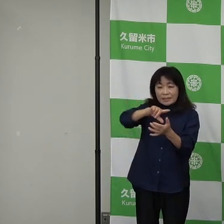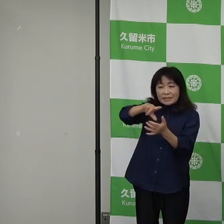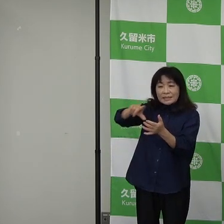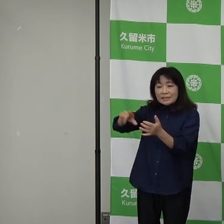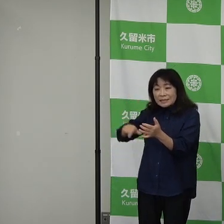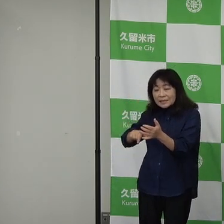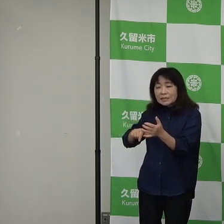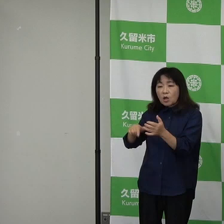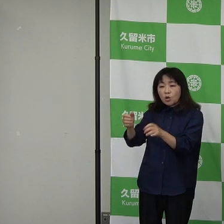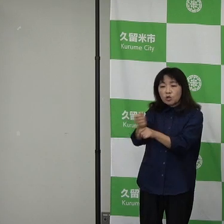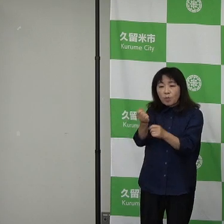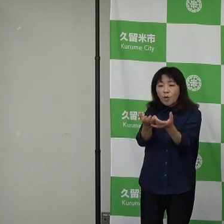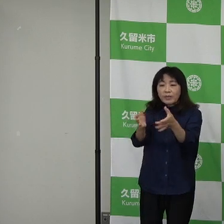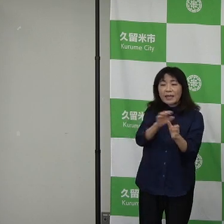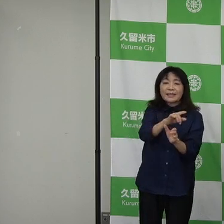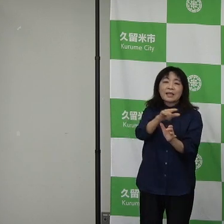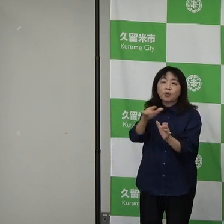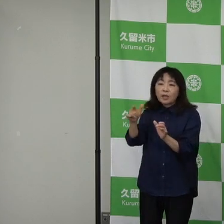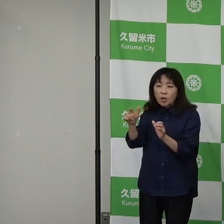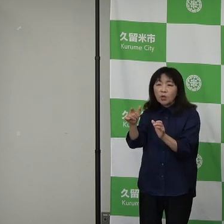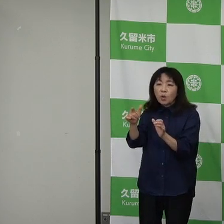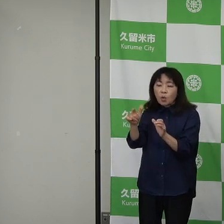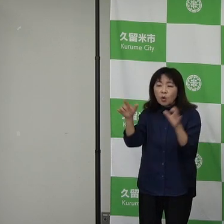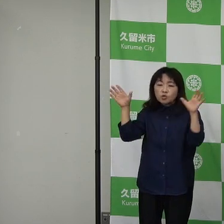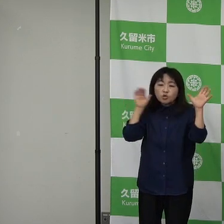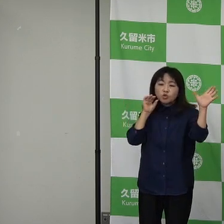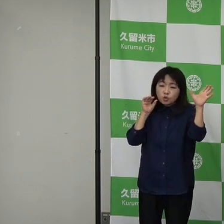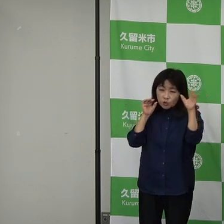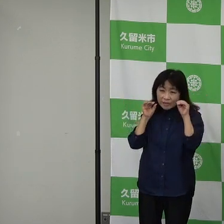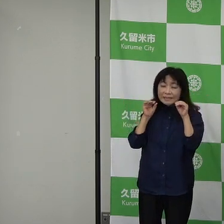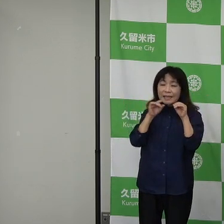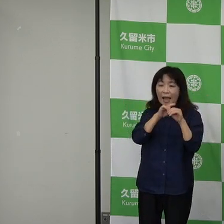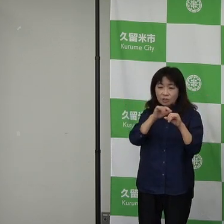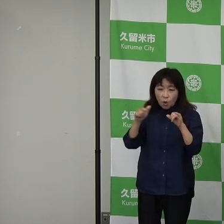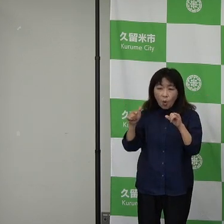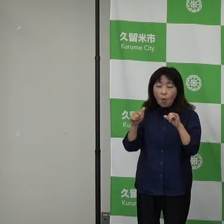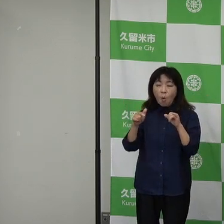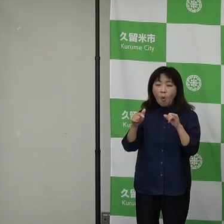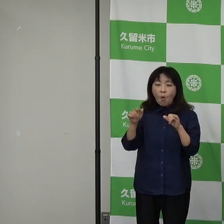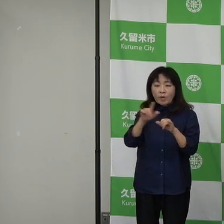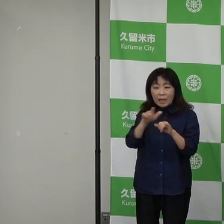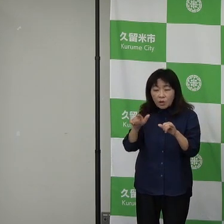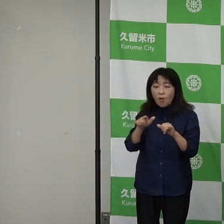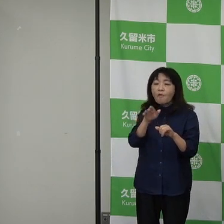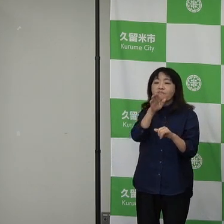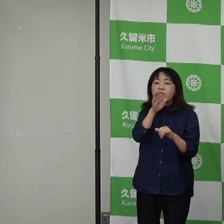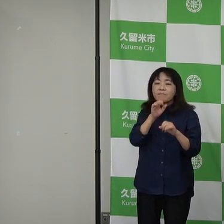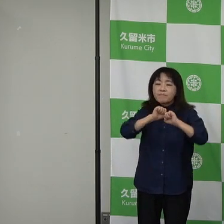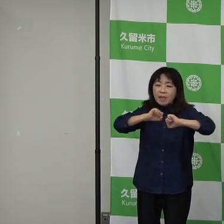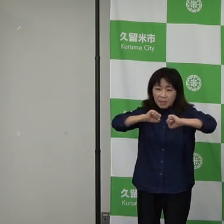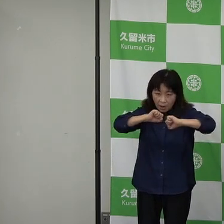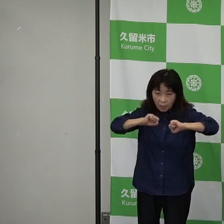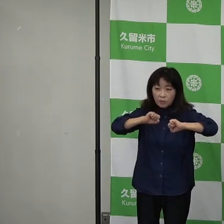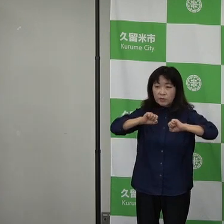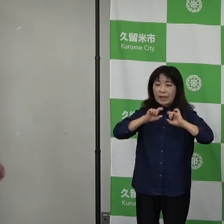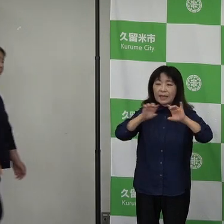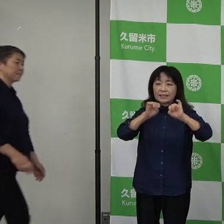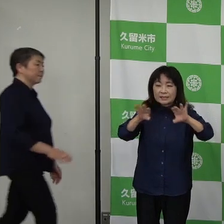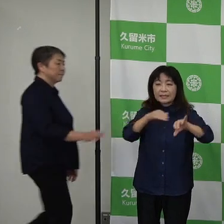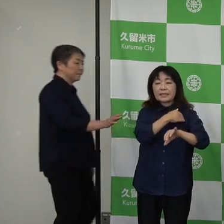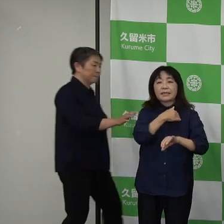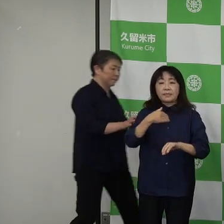員、消防団などからの収集した被害情報をリアルタイムに発信ができます。